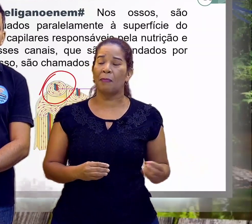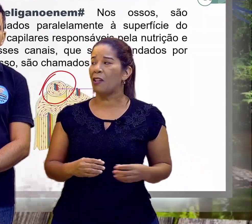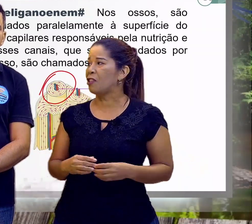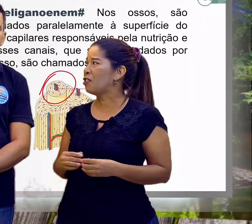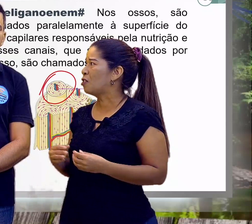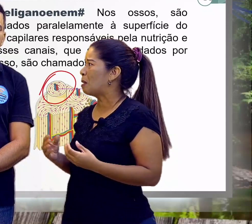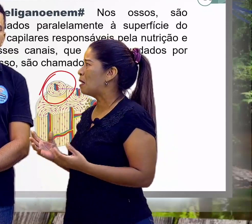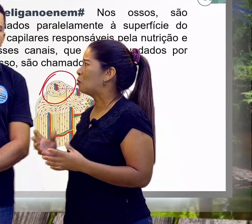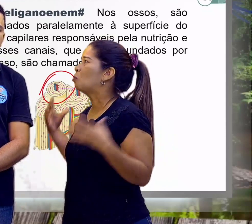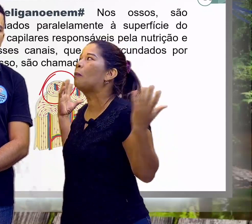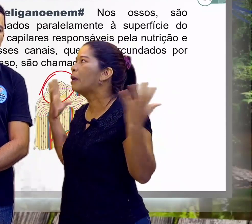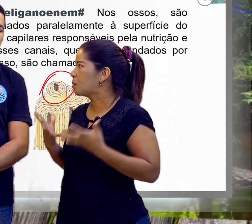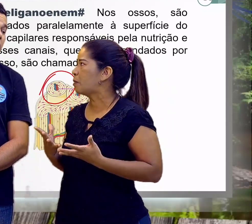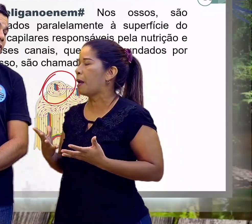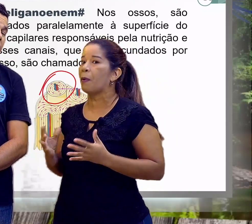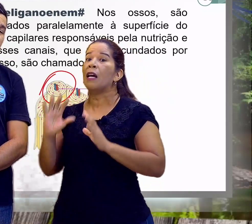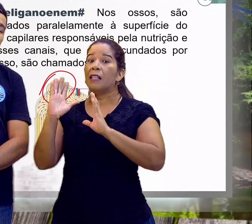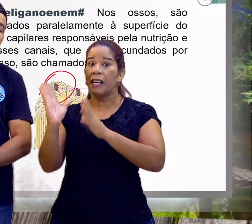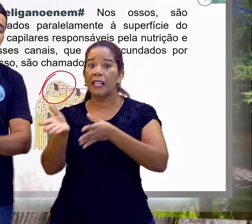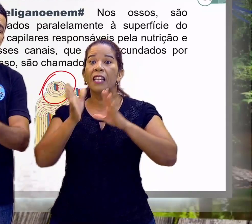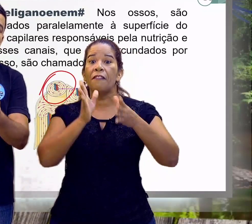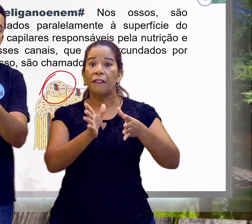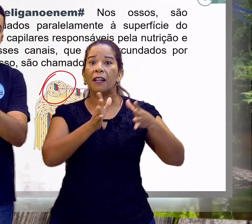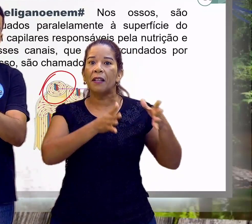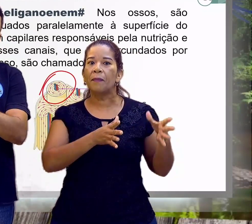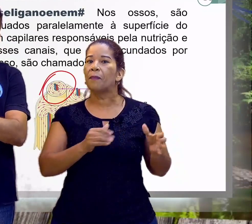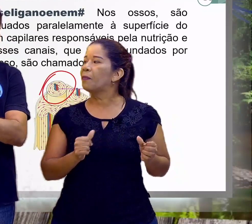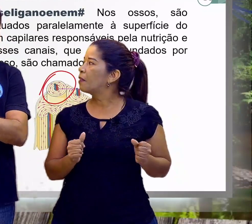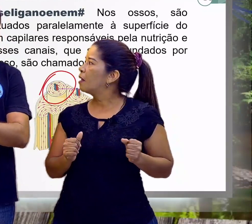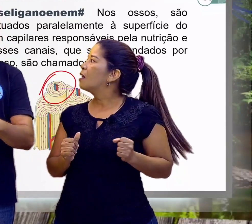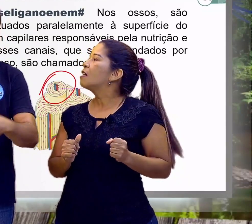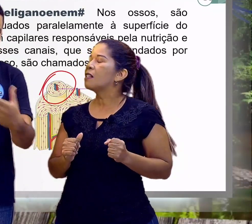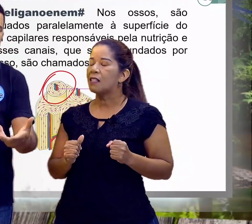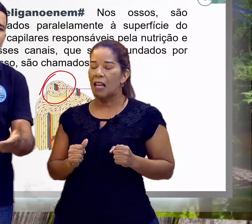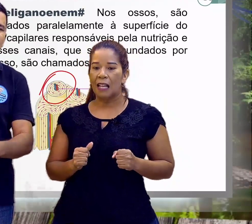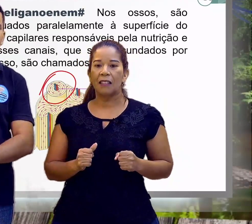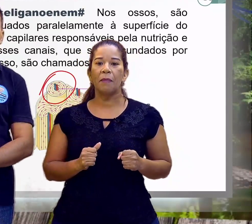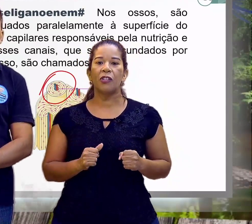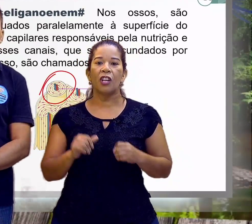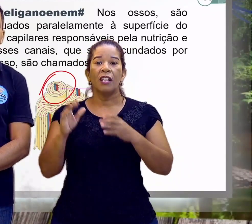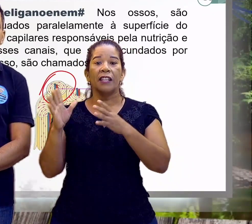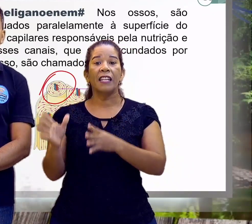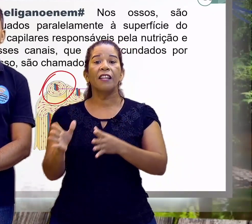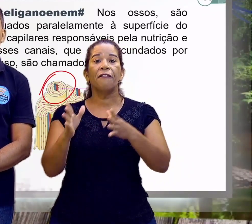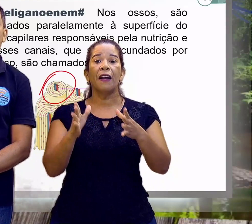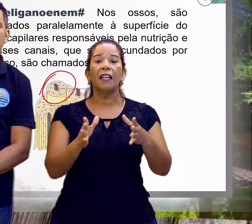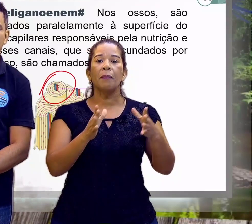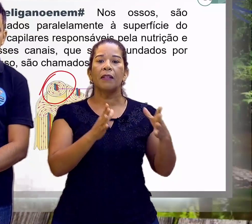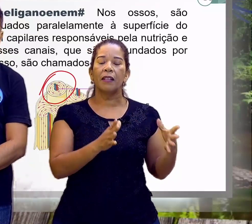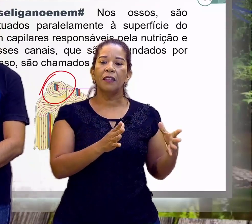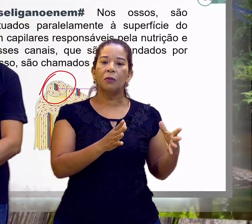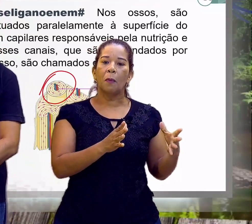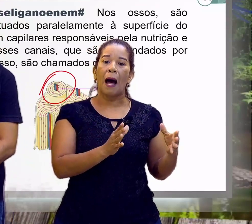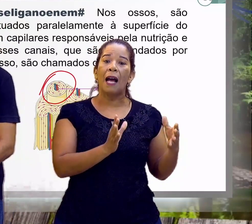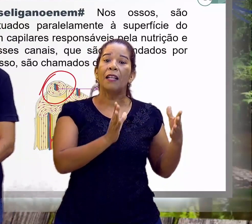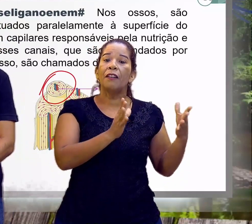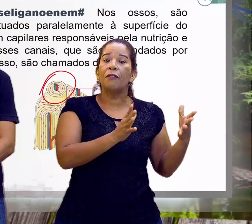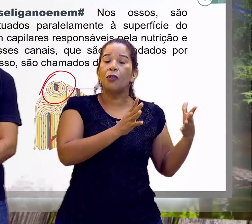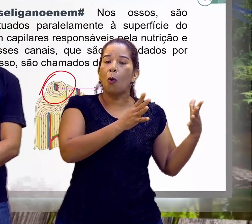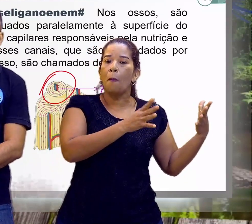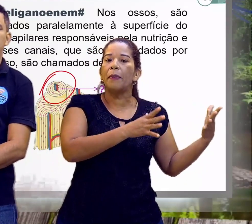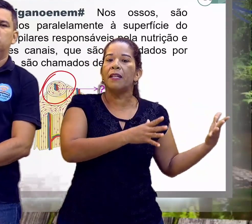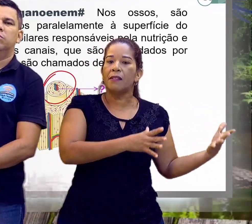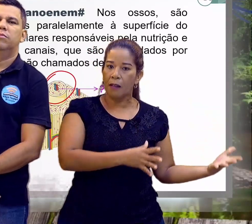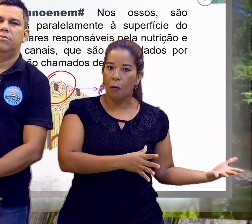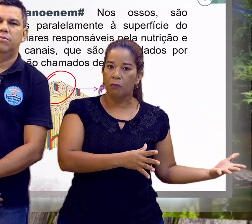complexidade. Imagina a gente trabalhar tudo ao mesmo tempo. Exato. Mesmo os mais simples, né? Tem sua complexidade. Exatamente. Tem que ir fragmentando a nível